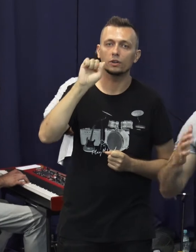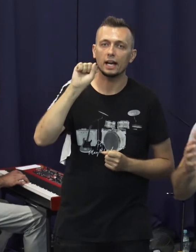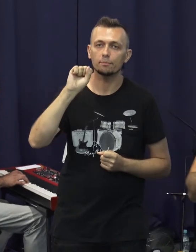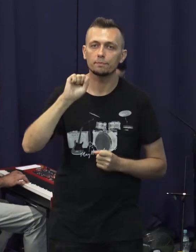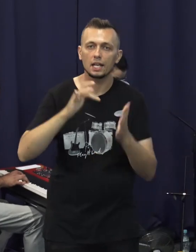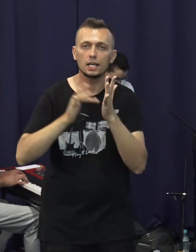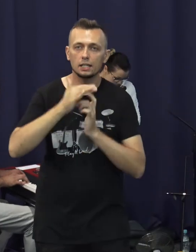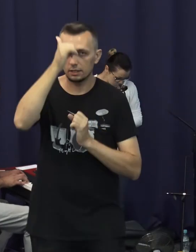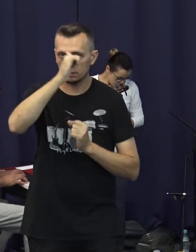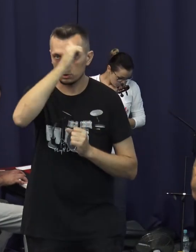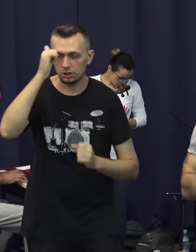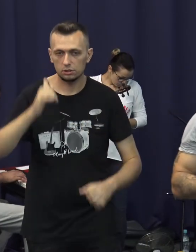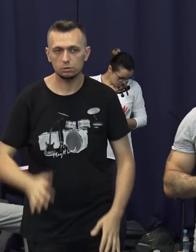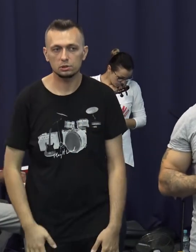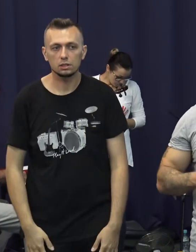Jezus Chrystus